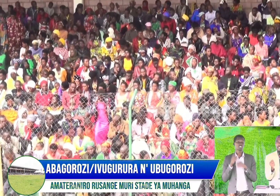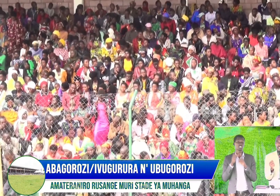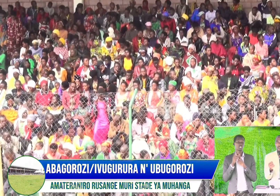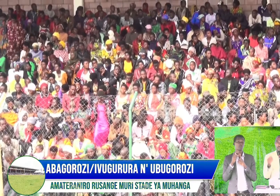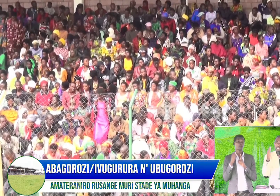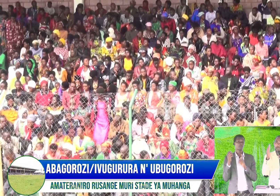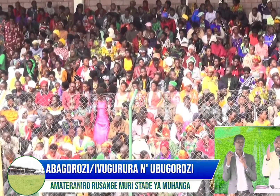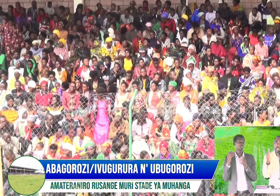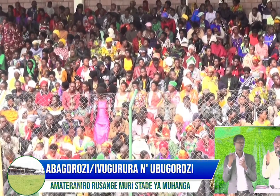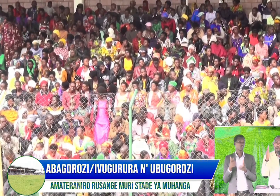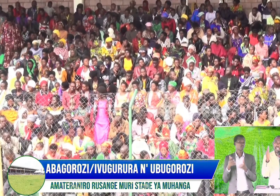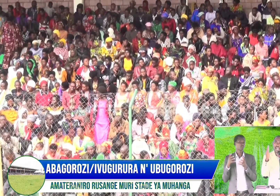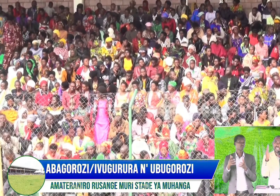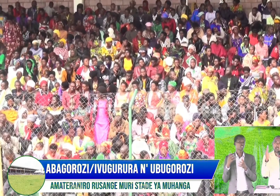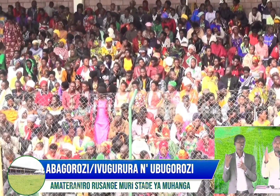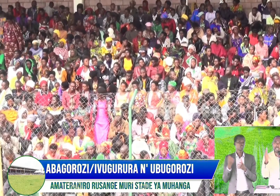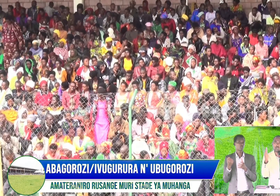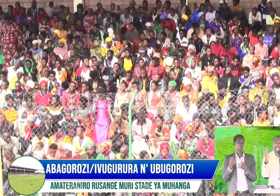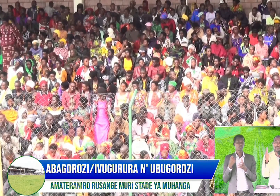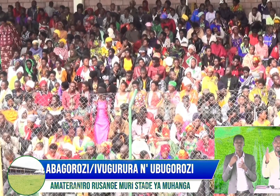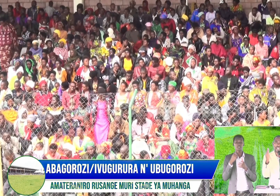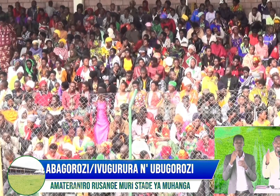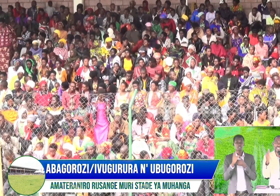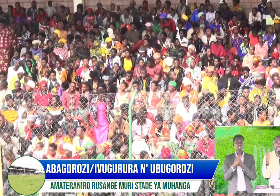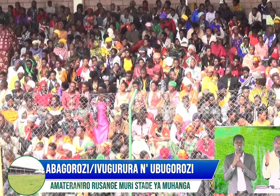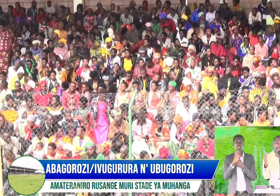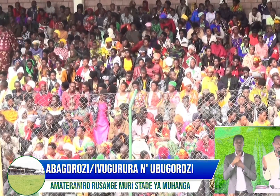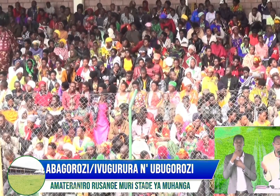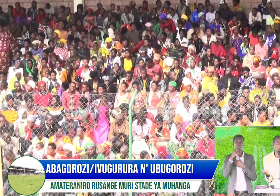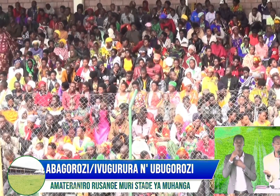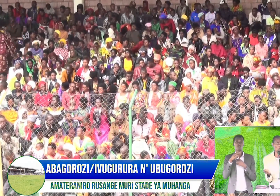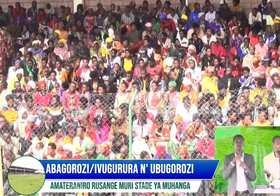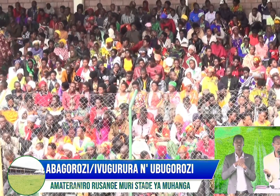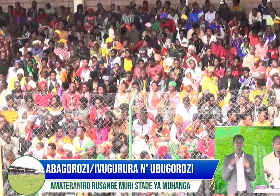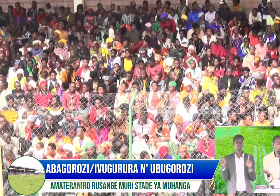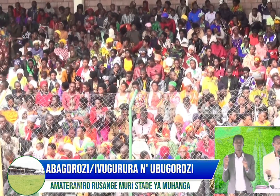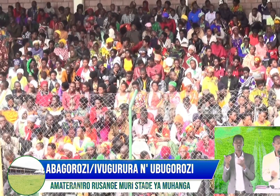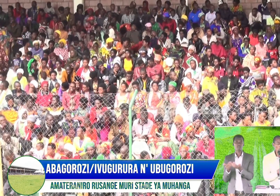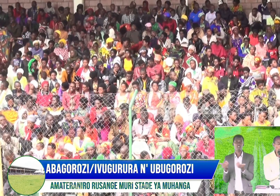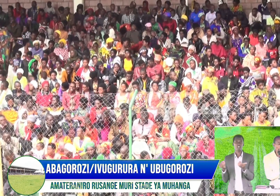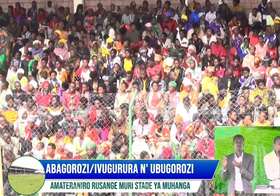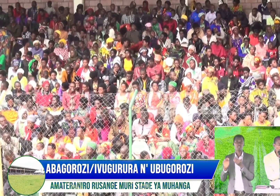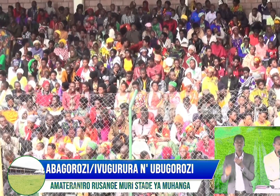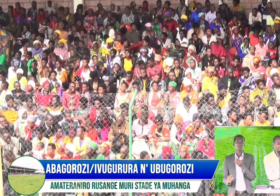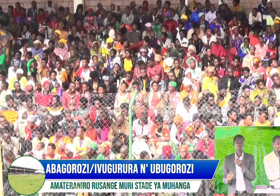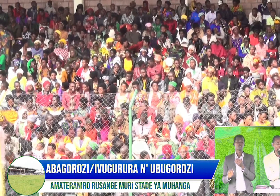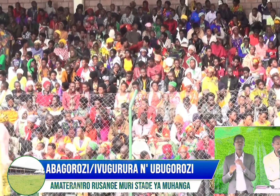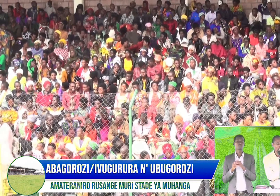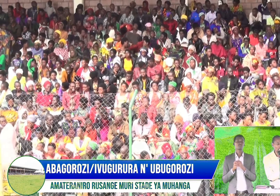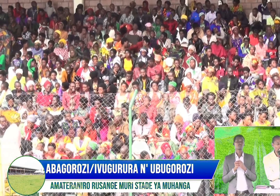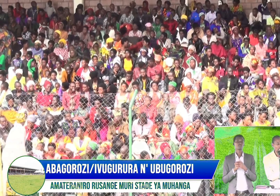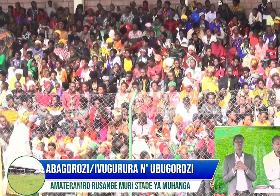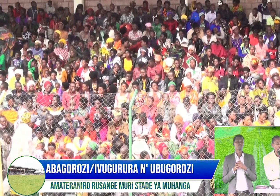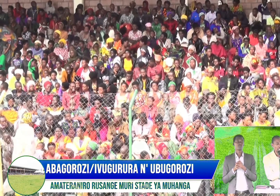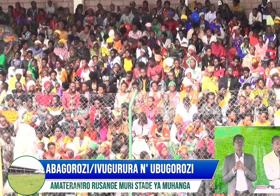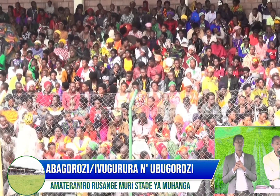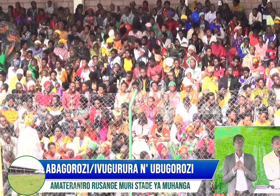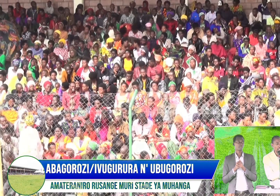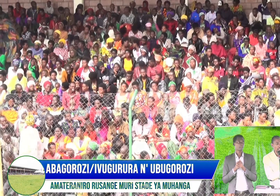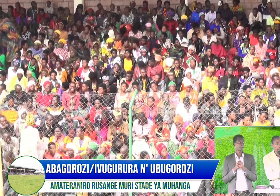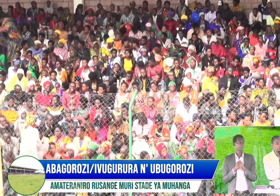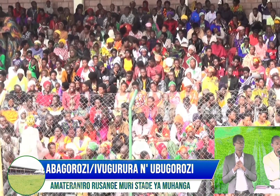riraremereye. Burya imico yawe yakagombye gutandukana n'iy'abana batoya, kuko baravuze bati